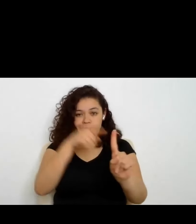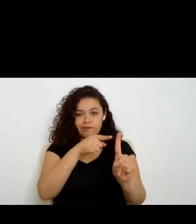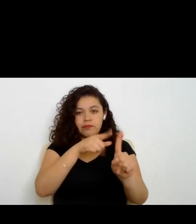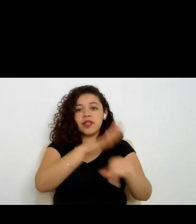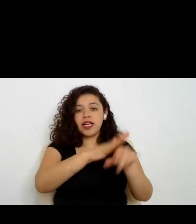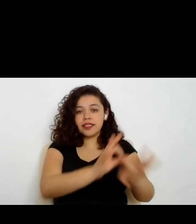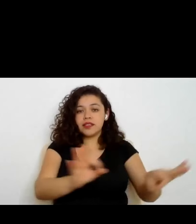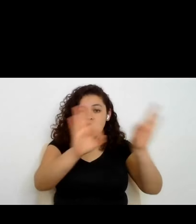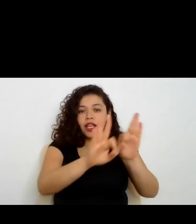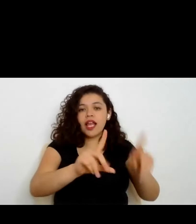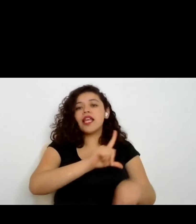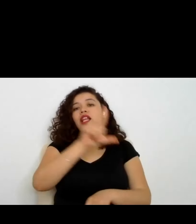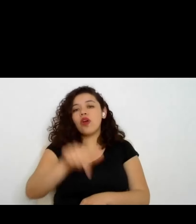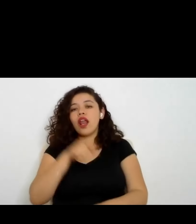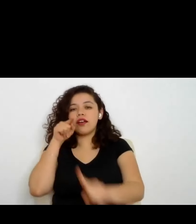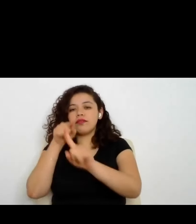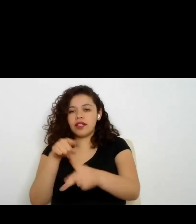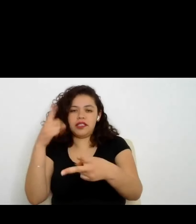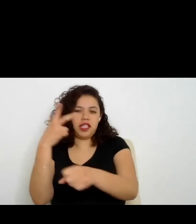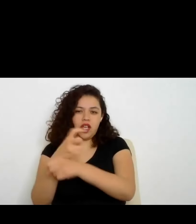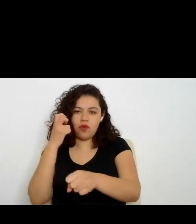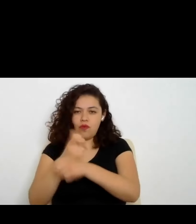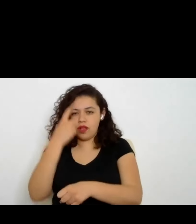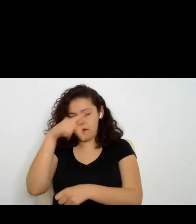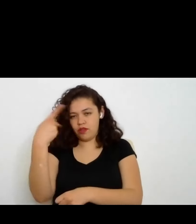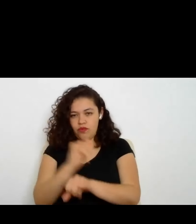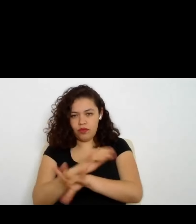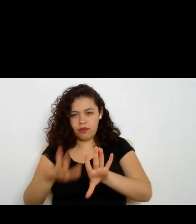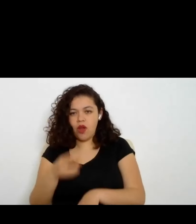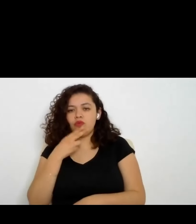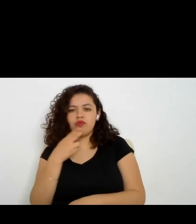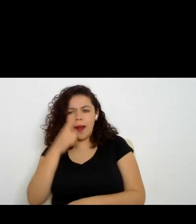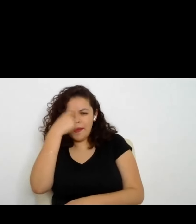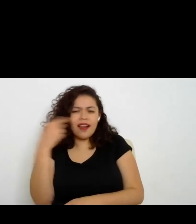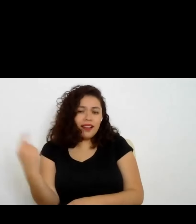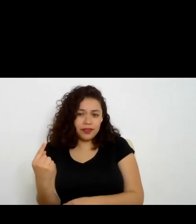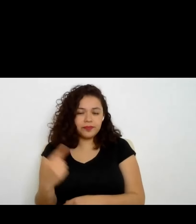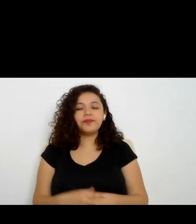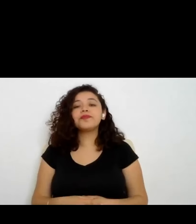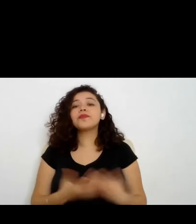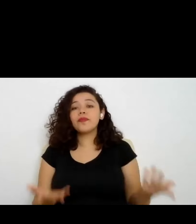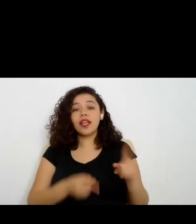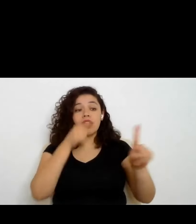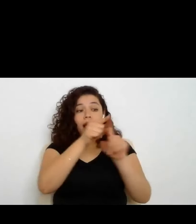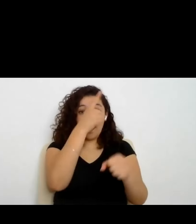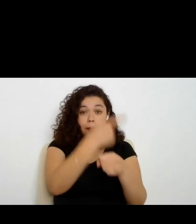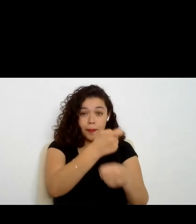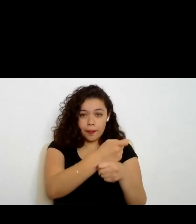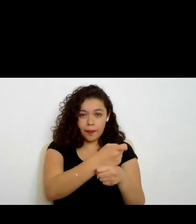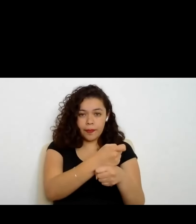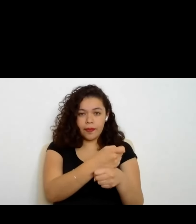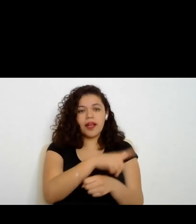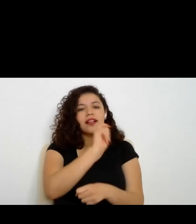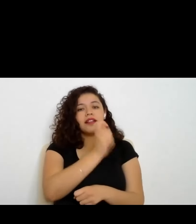finalidades secundarias para las cuales vayamos a utilizar los datos personales. Las finalidades primarias son